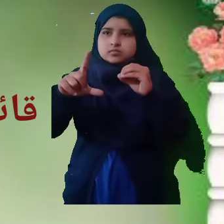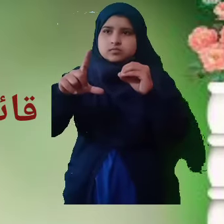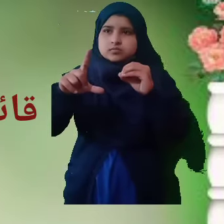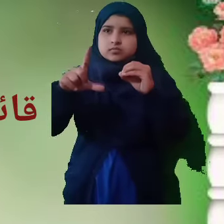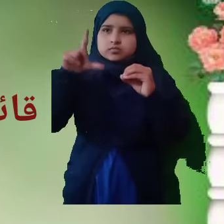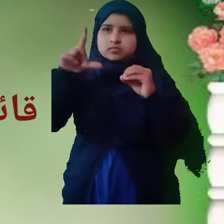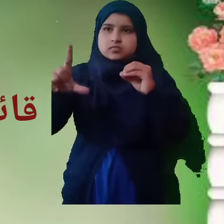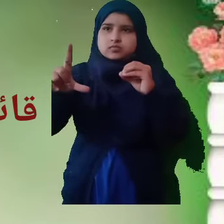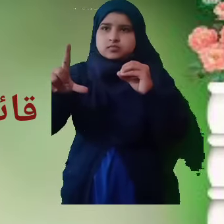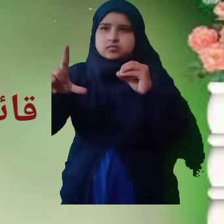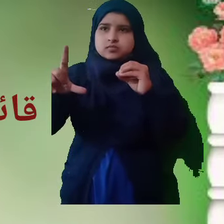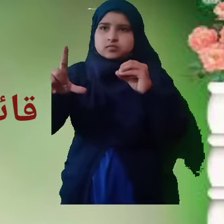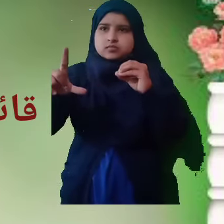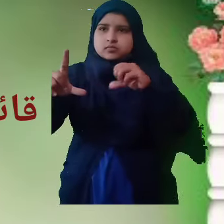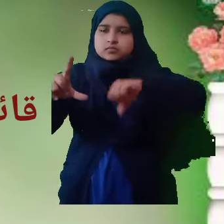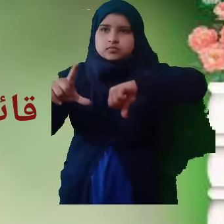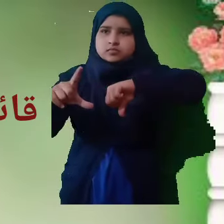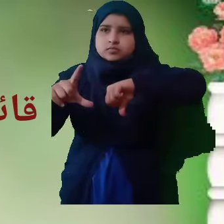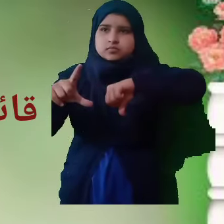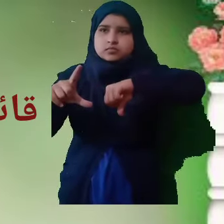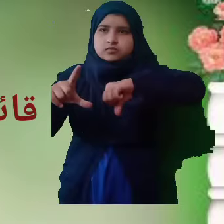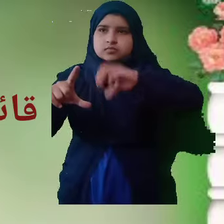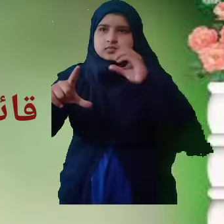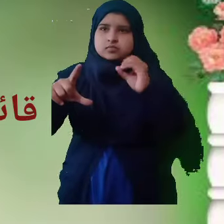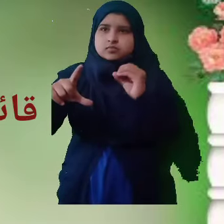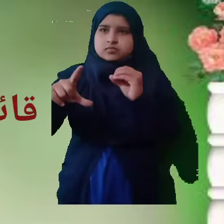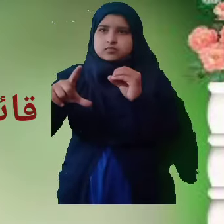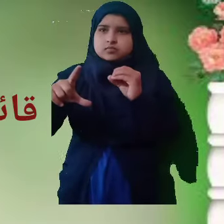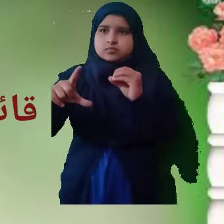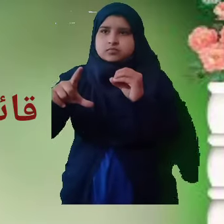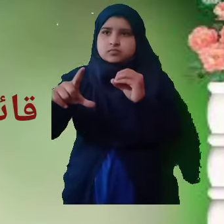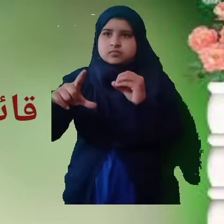है राइट एंगल, कायमा जाविया।